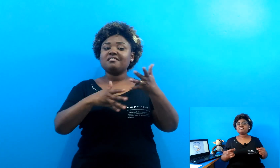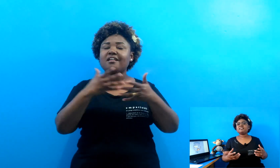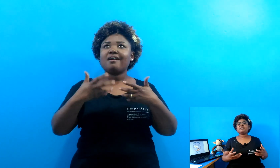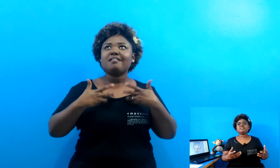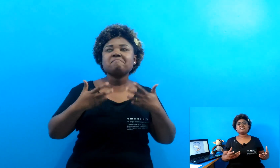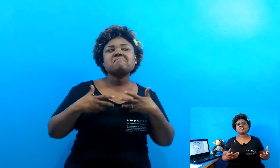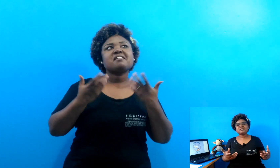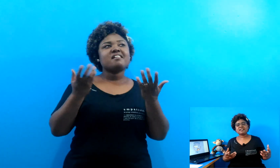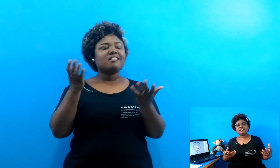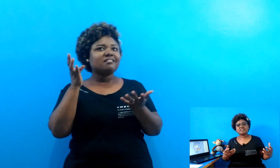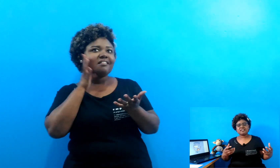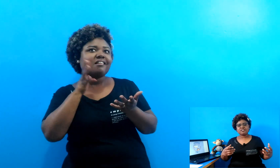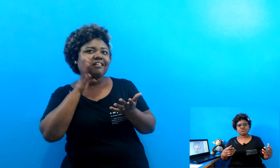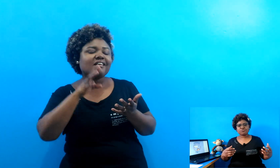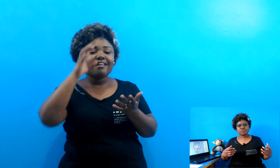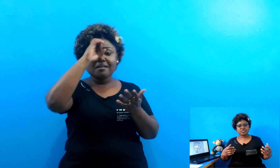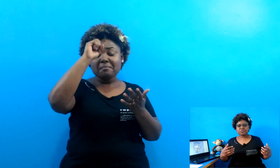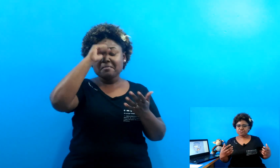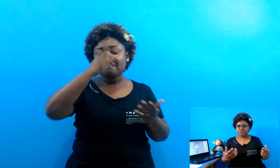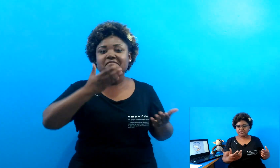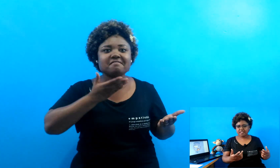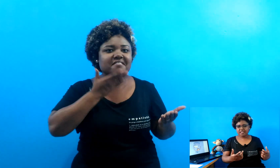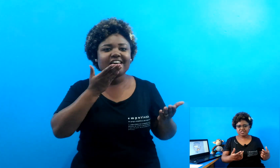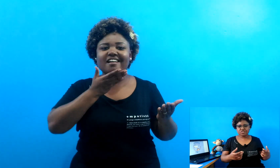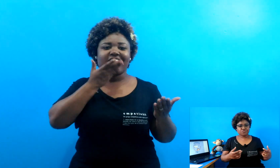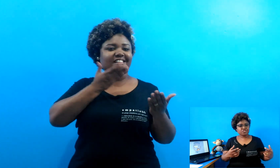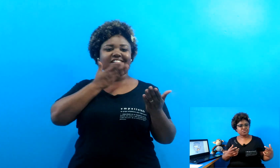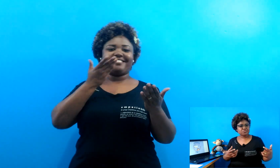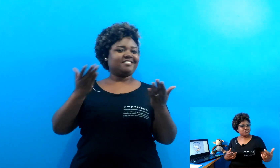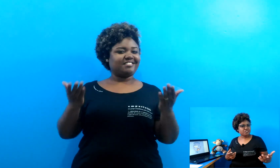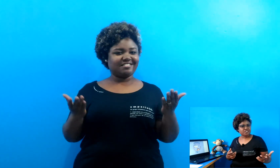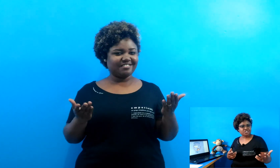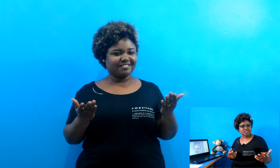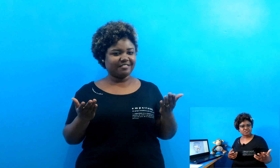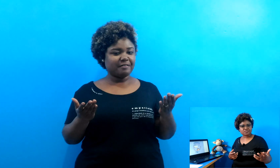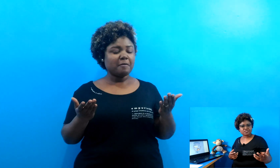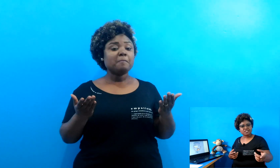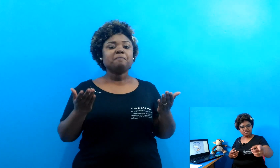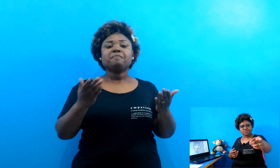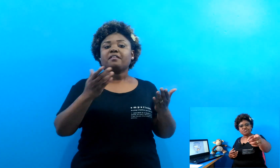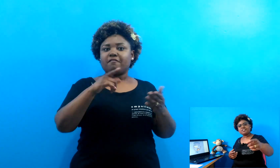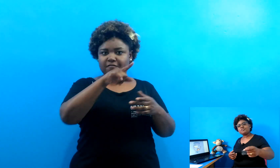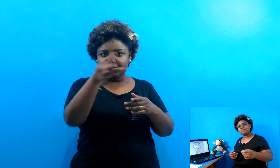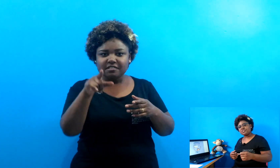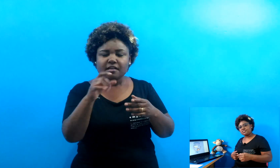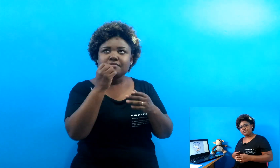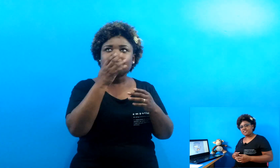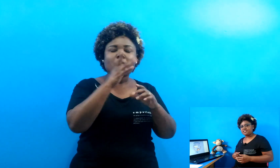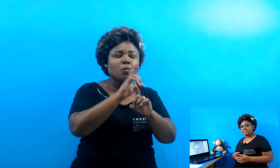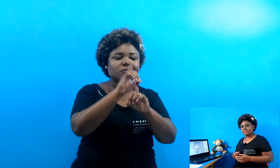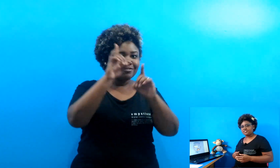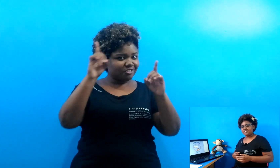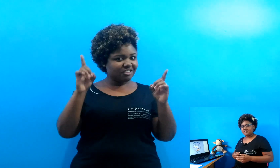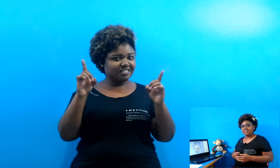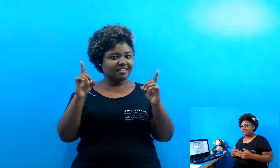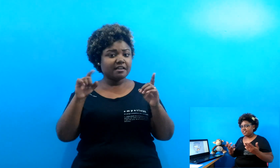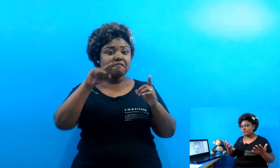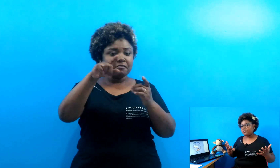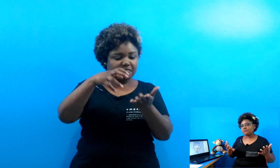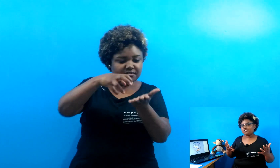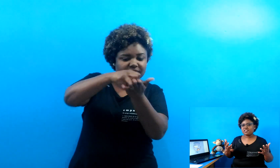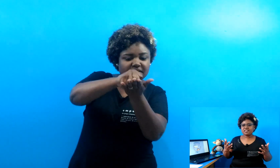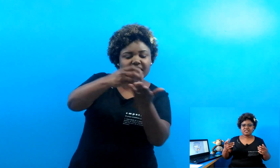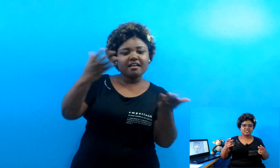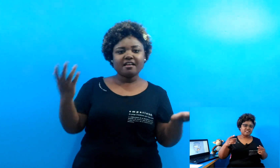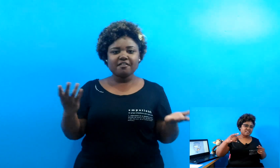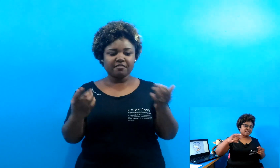vai aprender a língua de sinais de um jeito diferente, de um jeito divertido, de um jeito muito fácil. Tenha